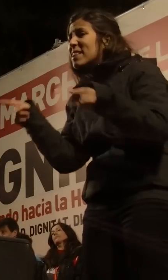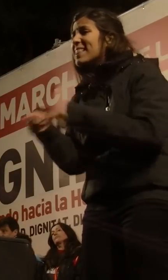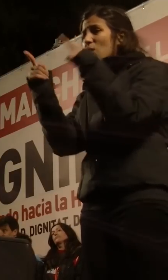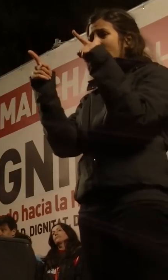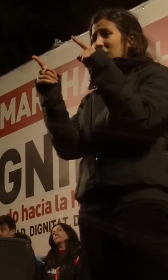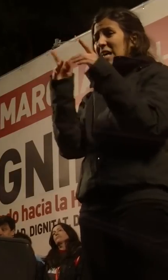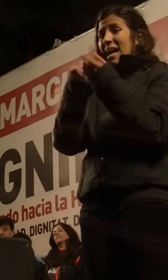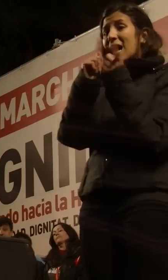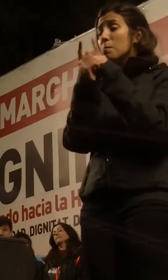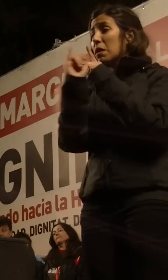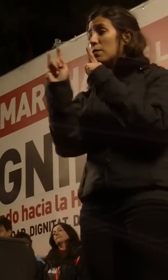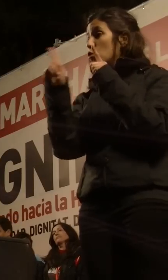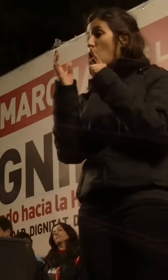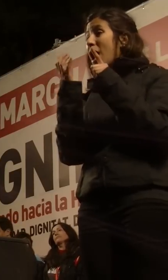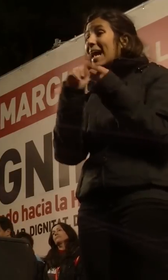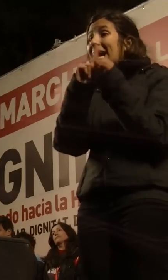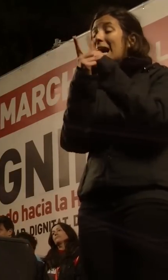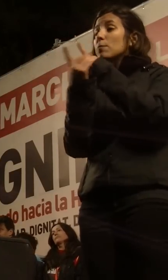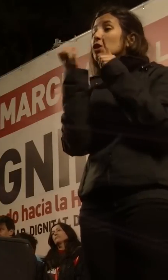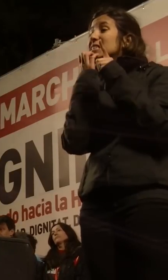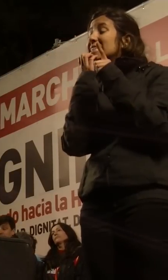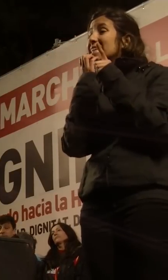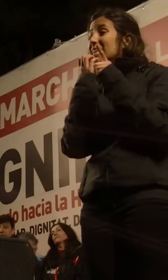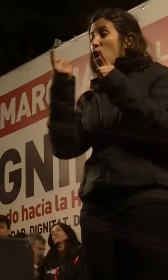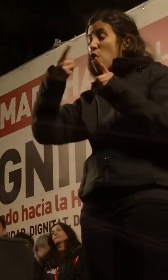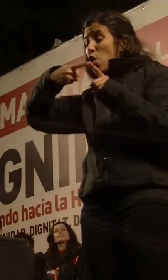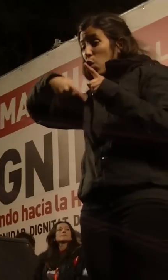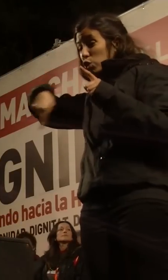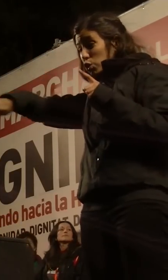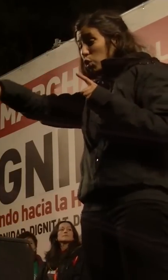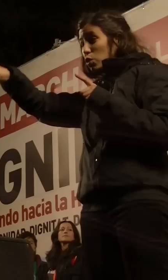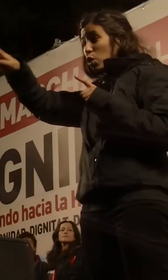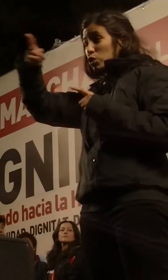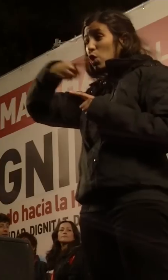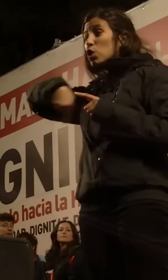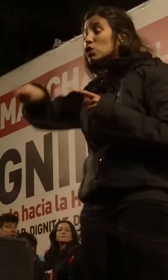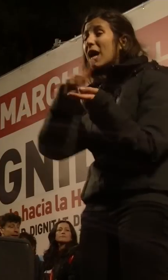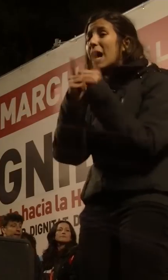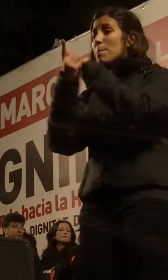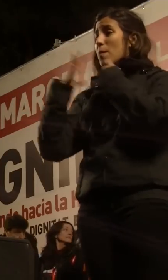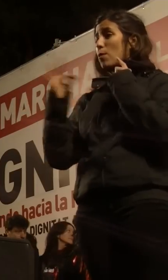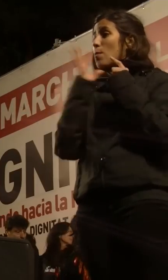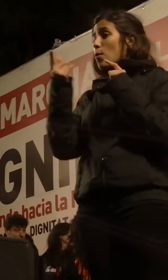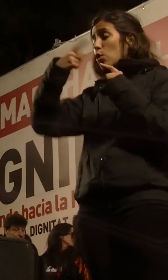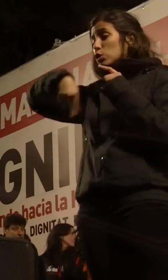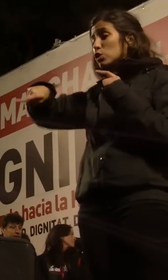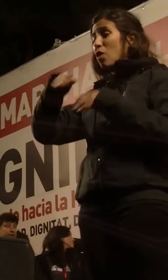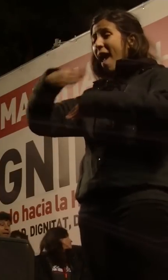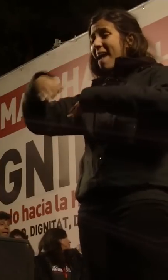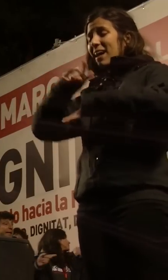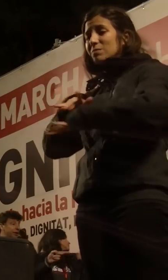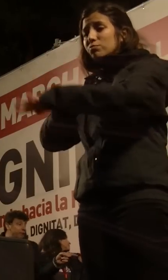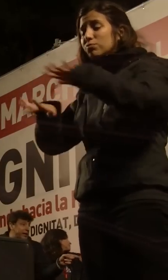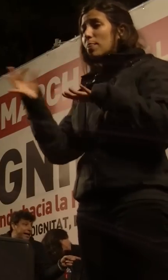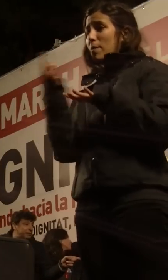cambiar, solamente lo cambia, da igual el color del gobierno, solamente lo cambia nosotros saliendo a la calle, no